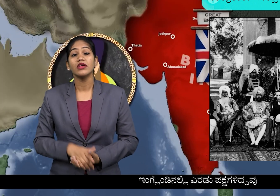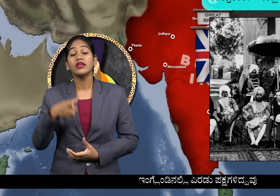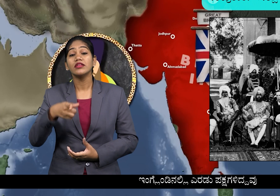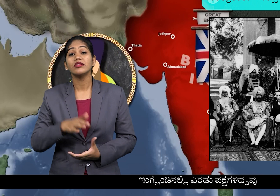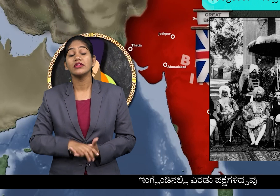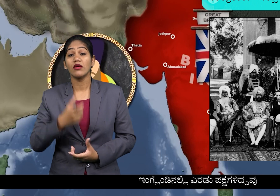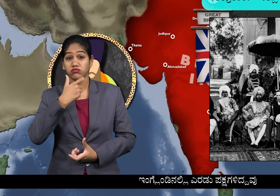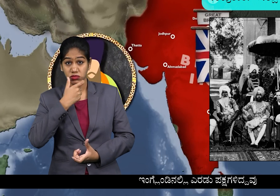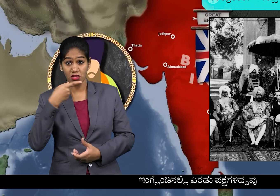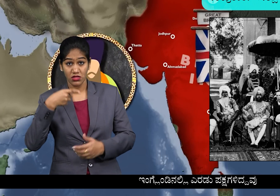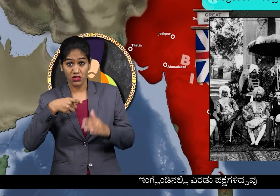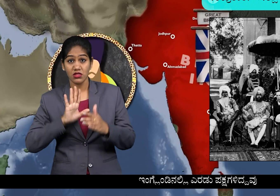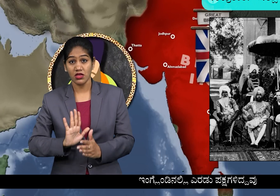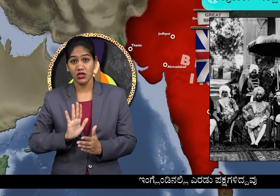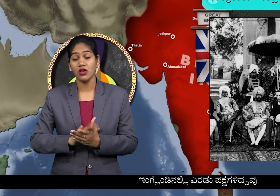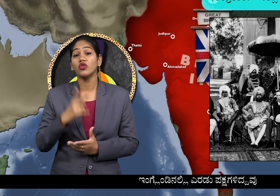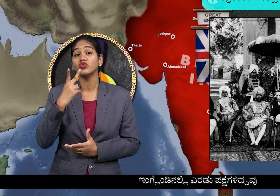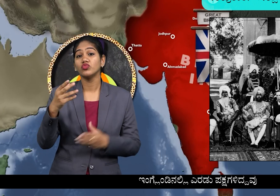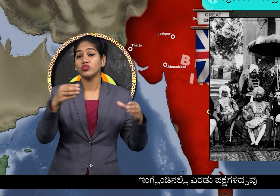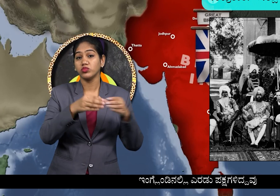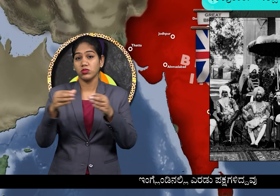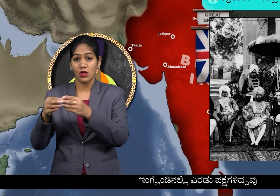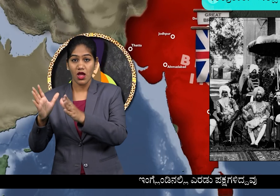ಇಂಗ್ಲೆಂಡಿನಲ್ಲಿ 2 ಪಕ್ಷಗಳಿದ್ದವು,